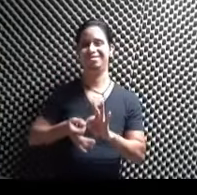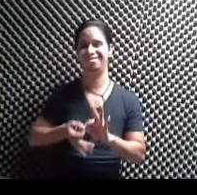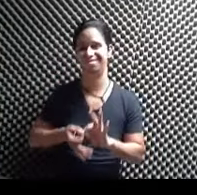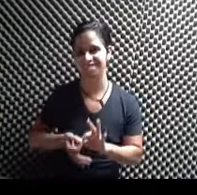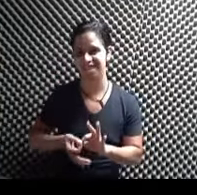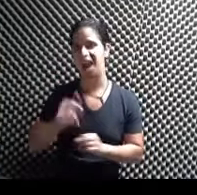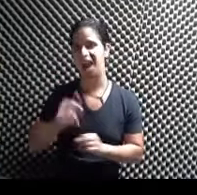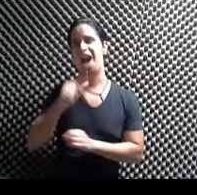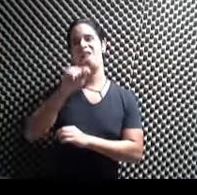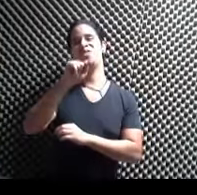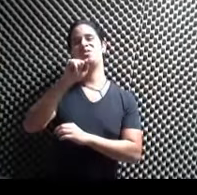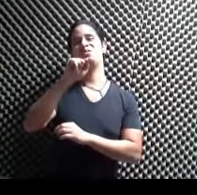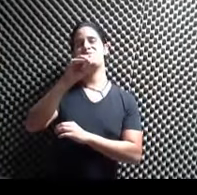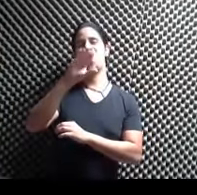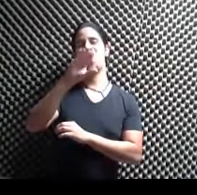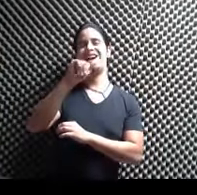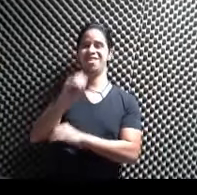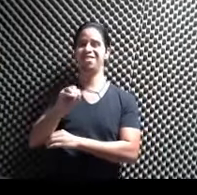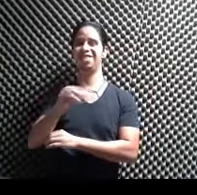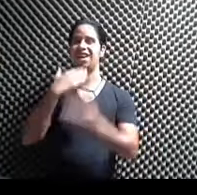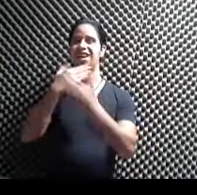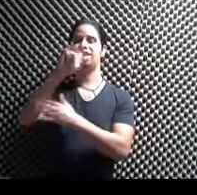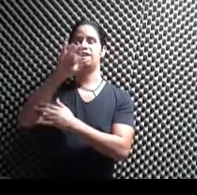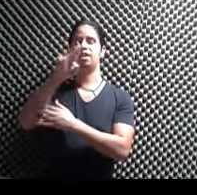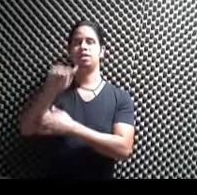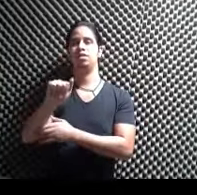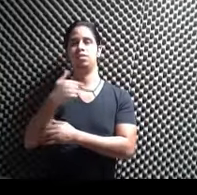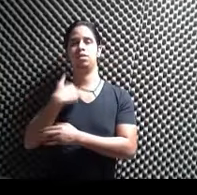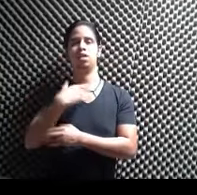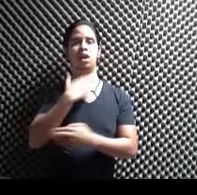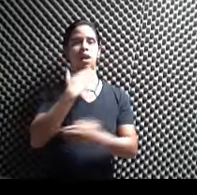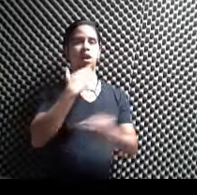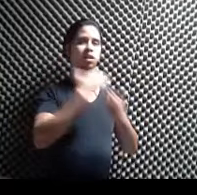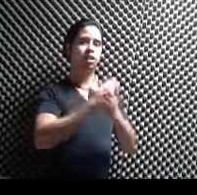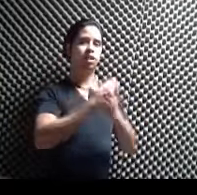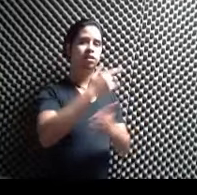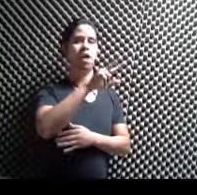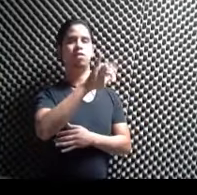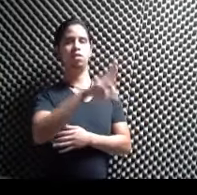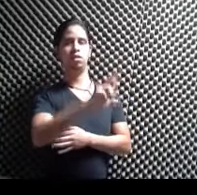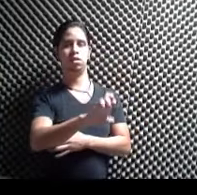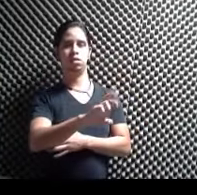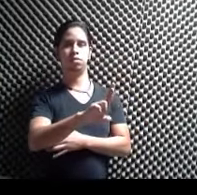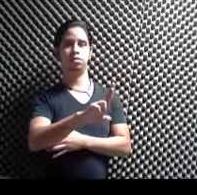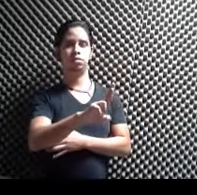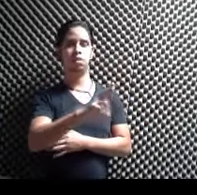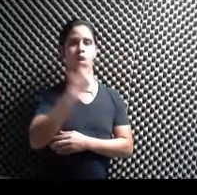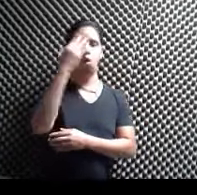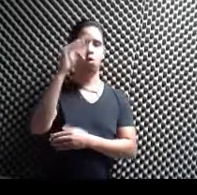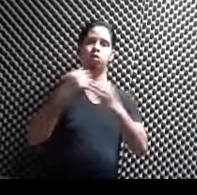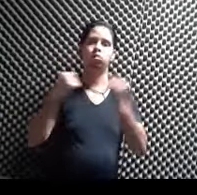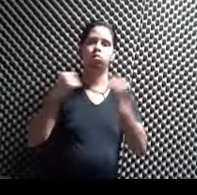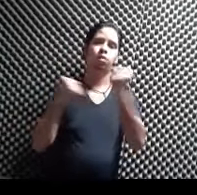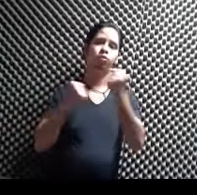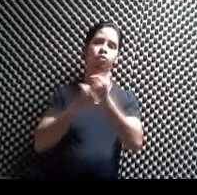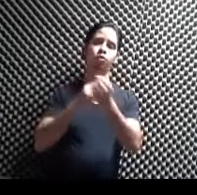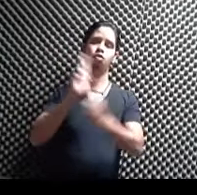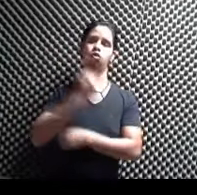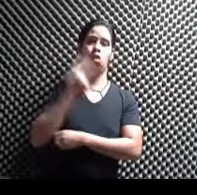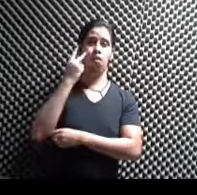seguro. Gracias, Reina. Y gracias, Jenna. Y, güey, como siempre, gracias, Javier, por todo el apoyo. Y nosotros nos vemos